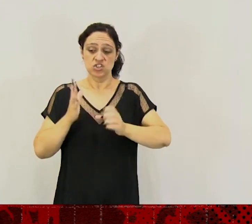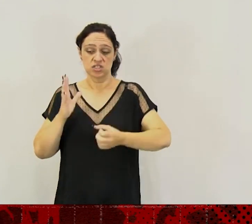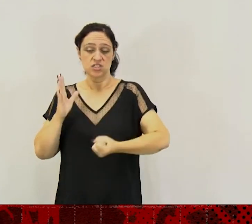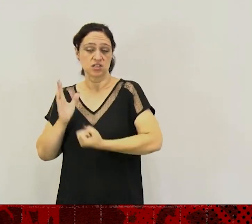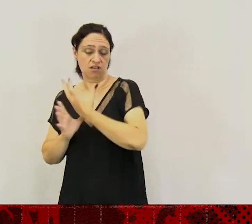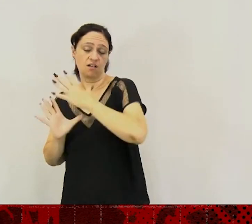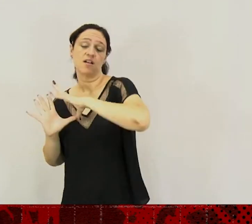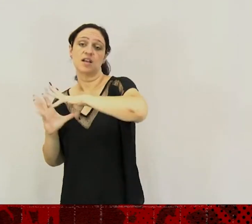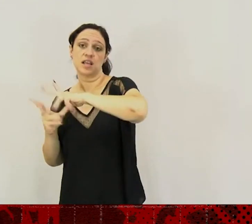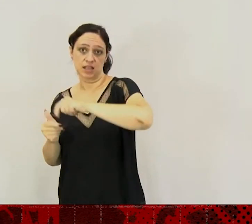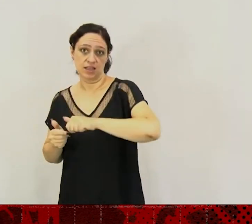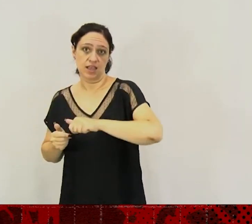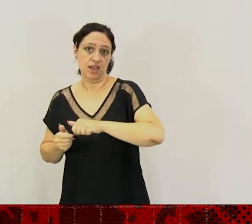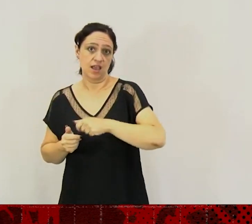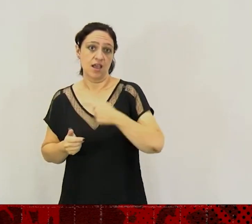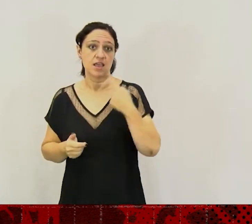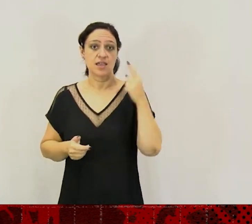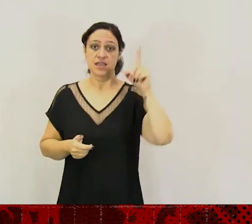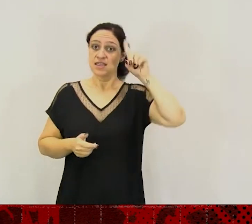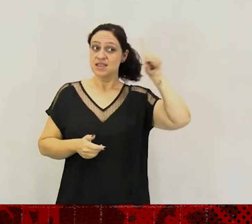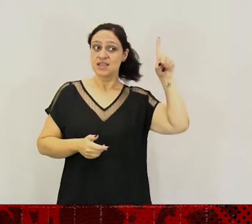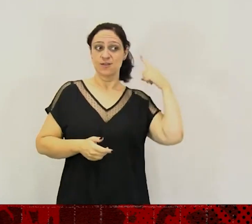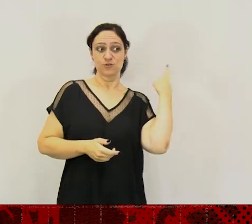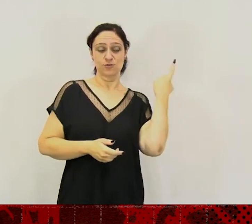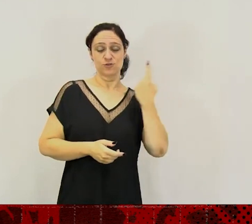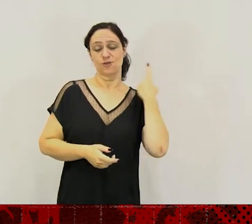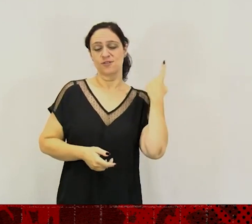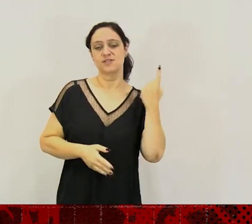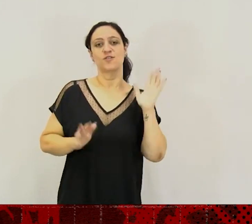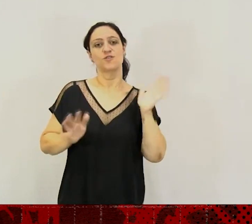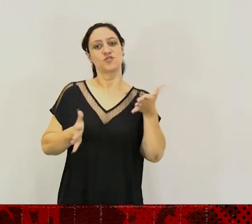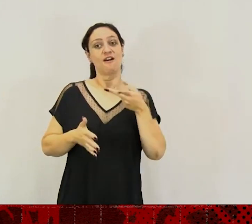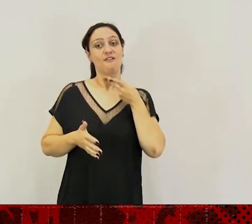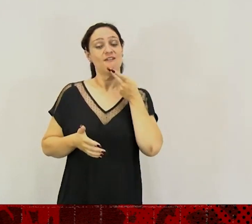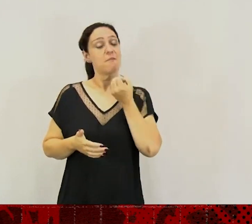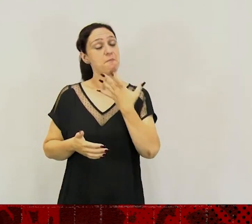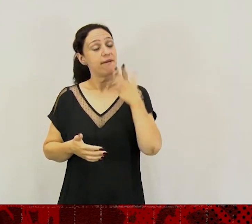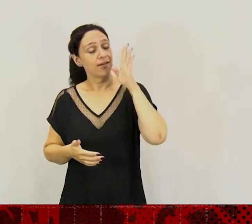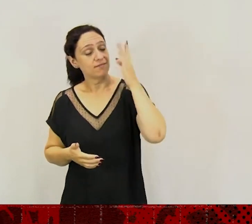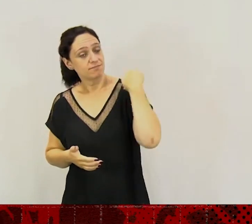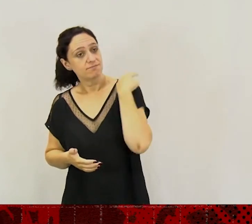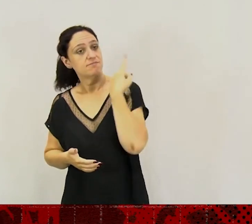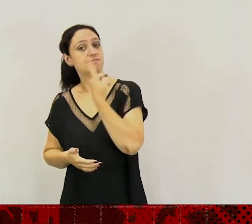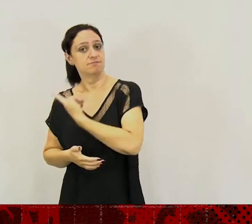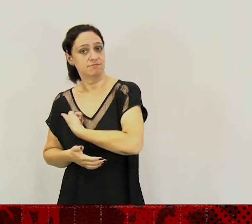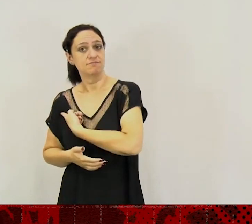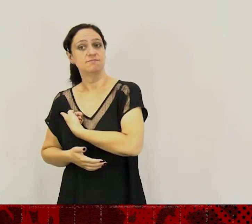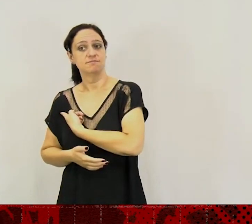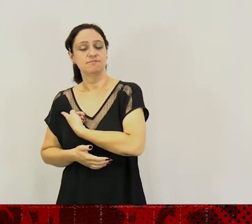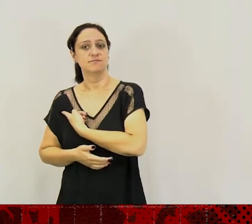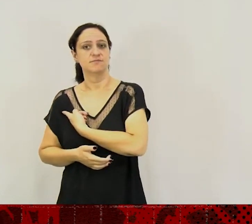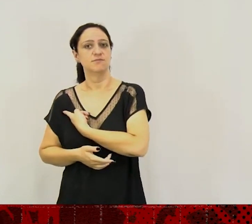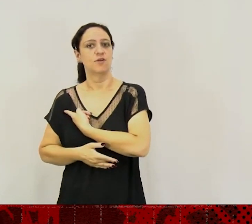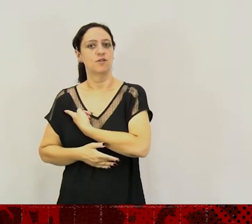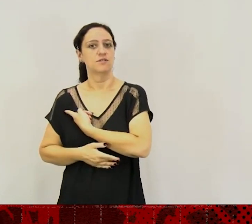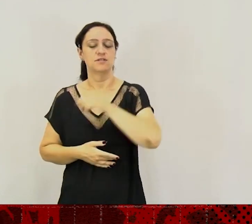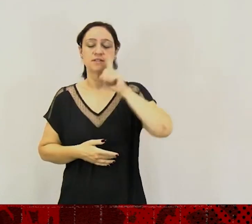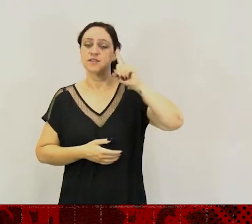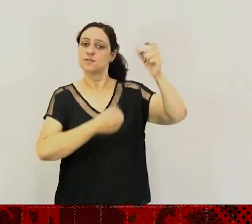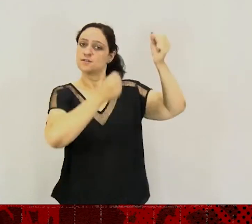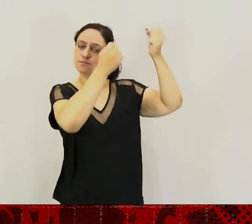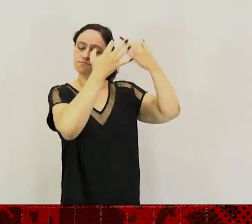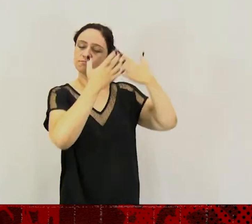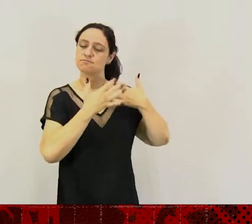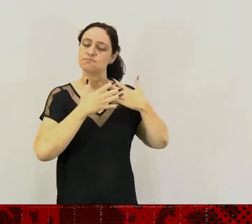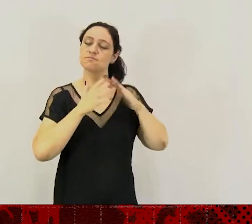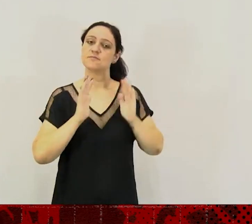havia Deus. Ele já falava bem de nós. Ele já nos abençoava, e a